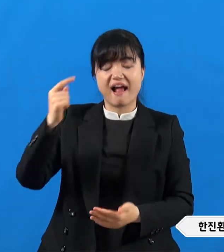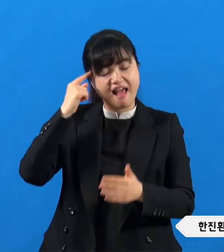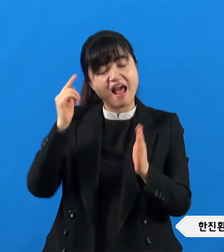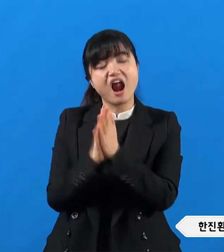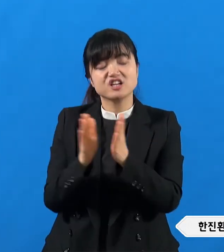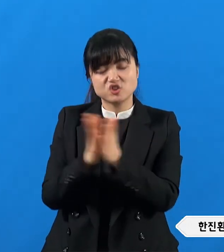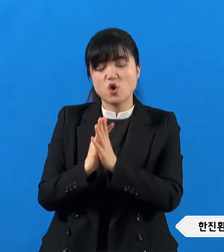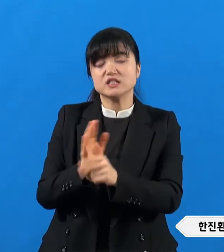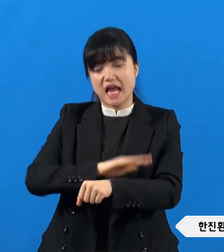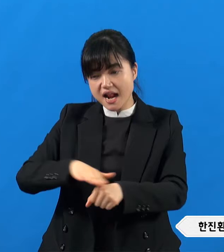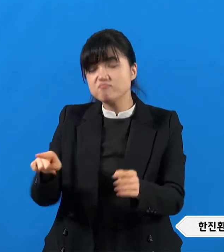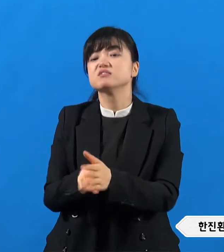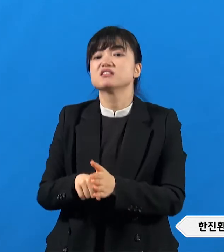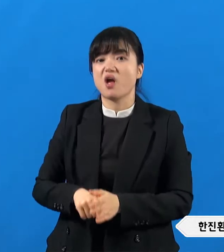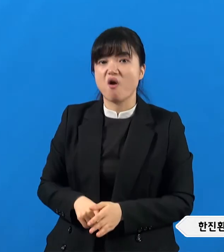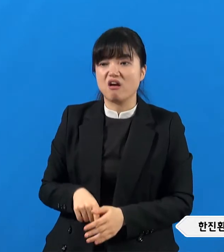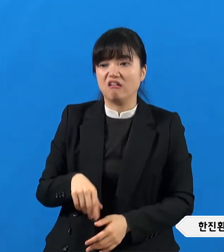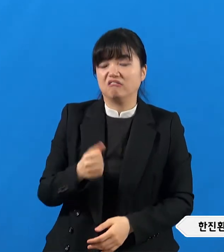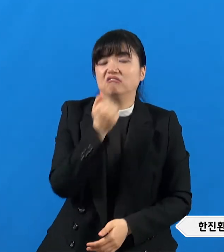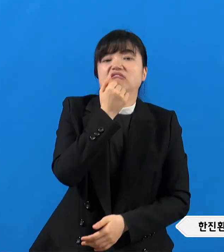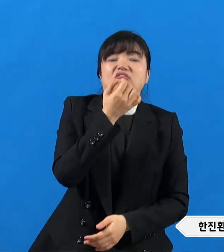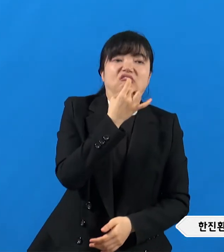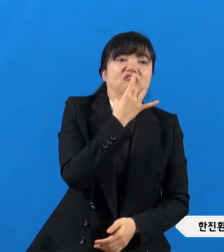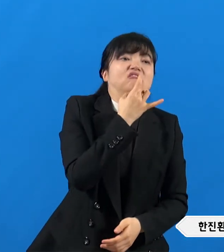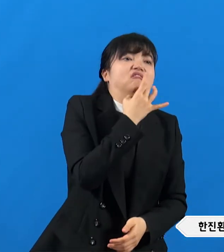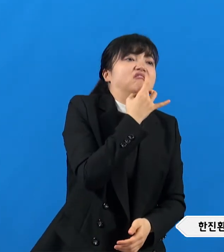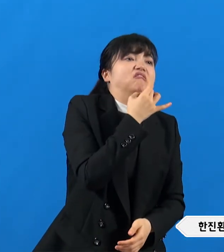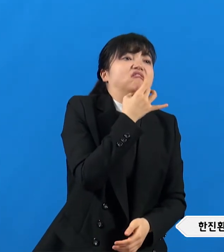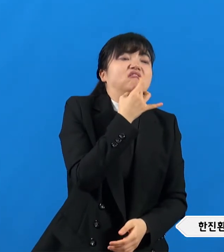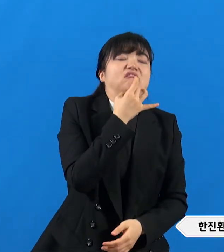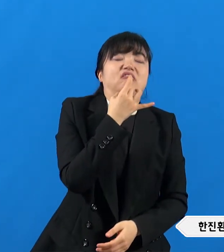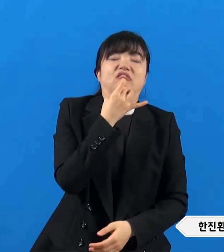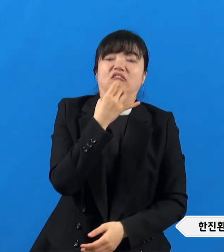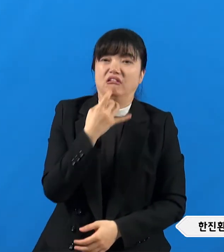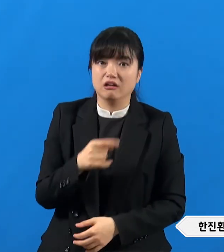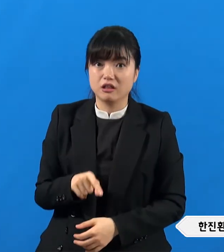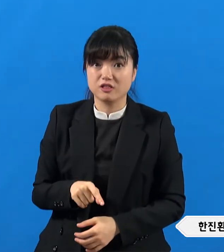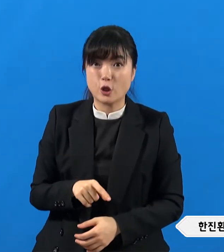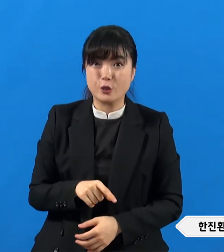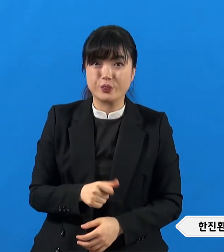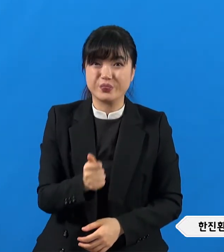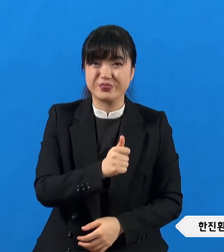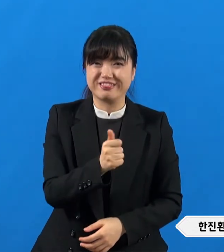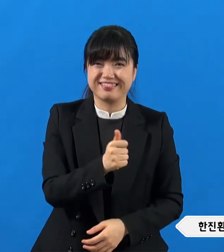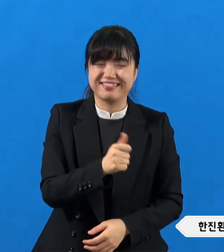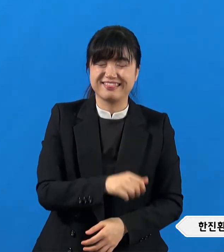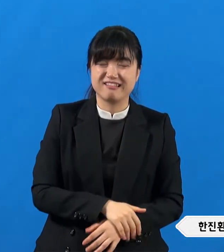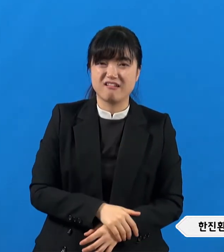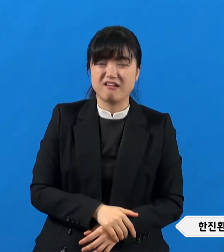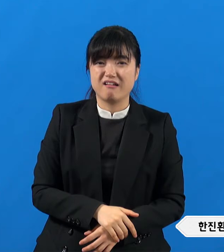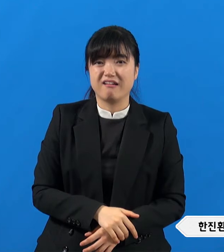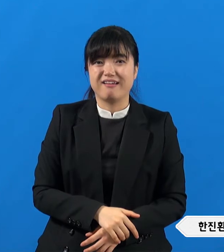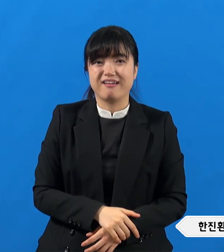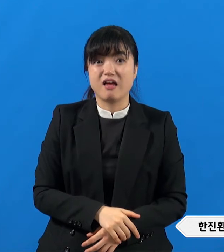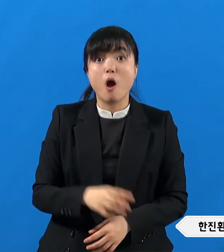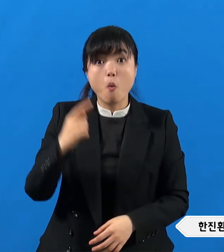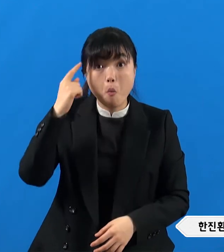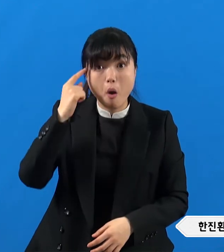믿어, 그러는 분입니다. 자신만만한 분입니다. 그럴 만도 하지요. 자신이